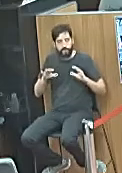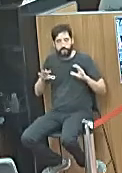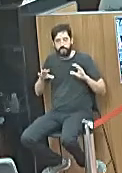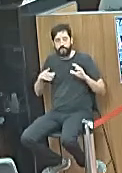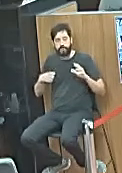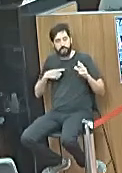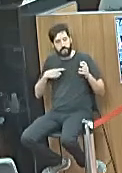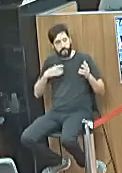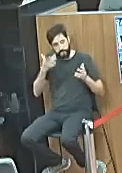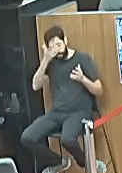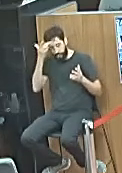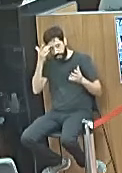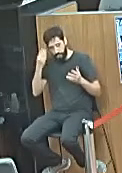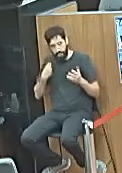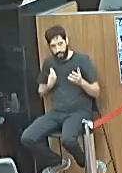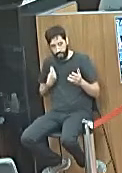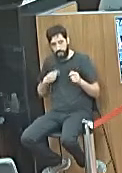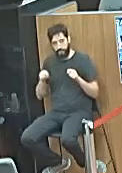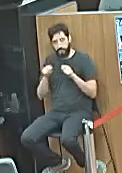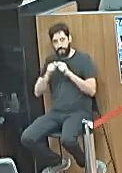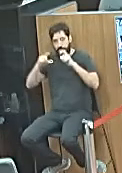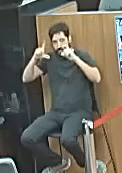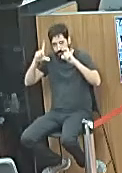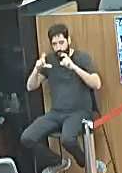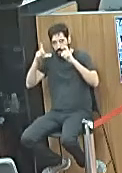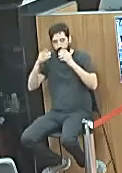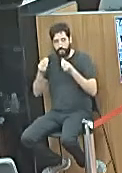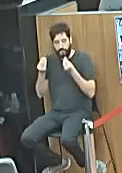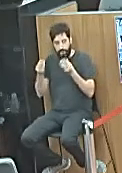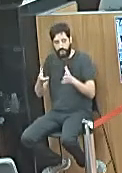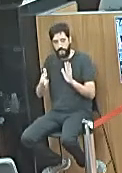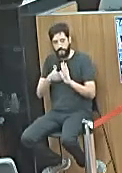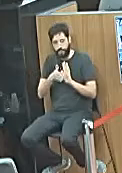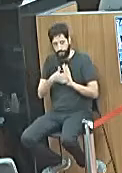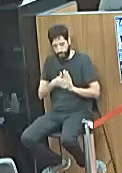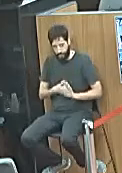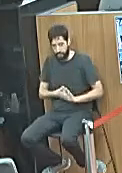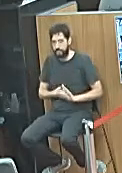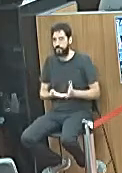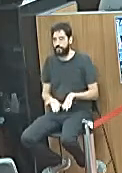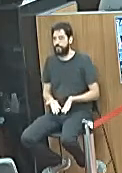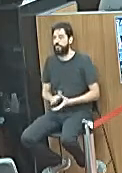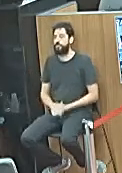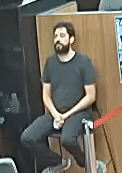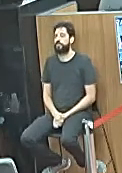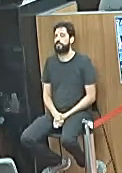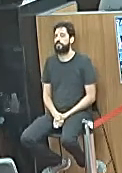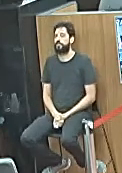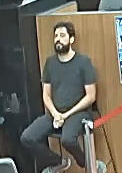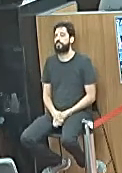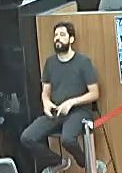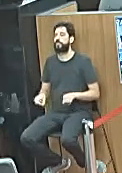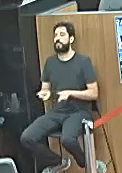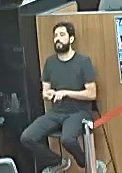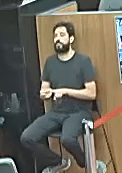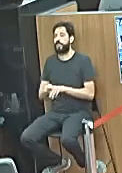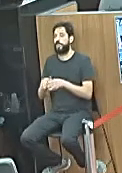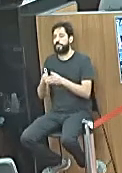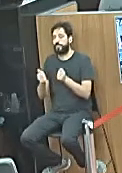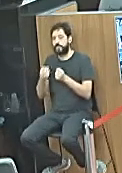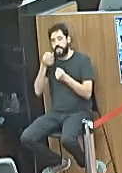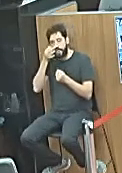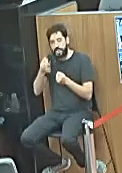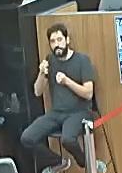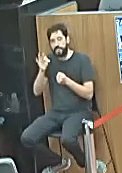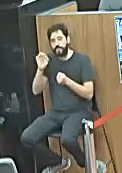que estão presente que a gente fazer uma foto de entrega oficial das propostas é e pedir atenção o